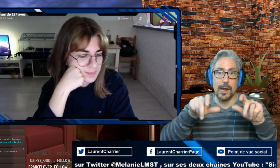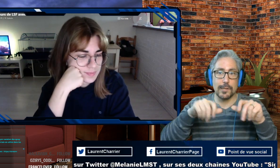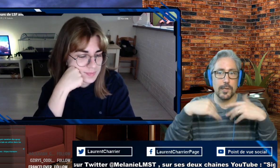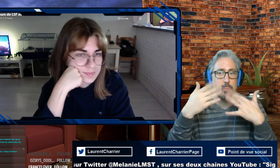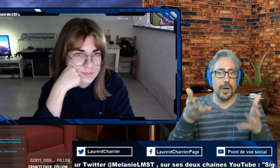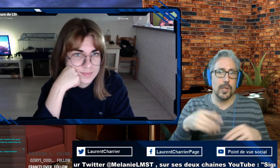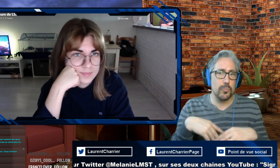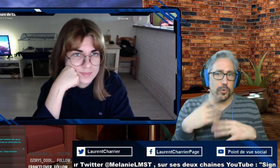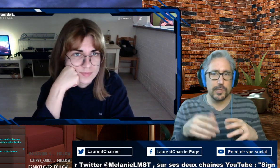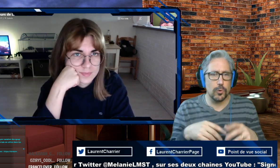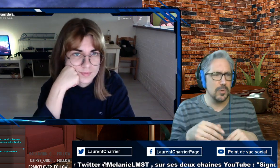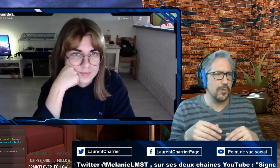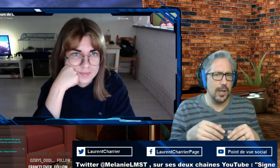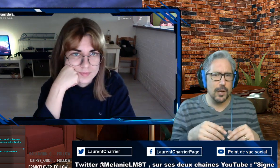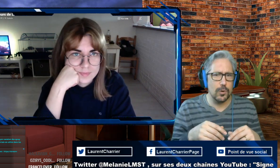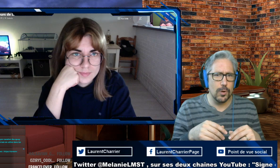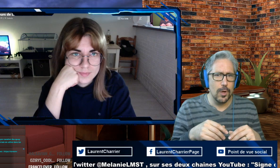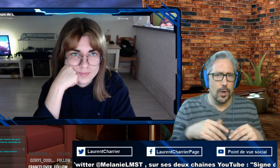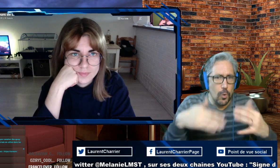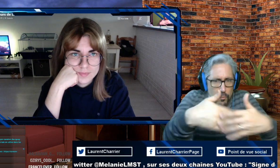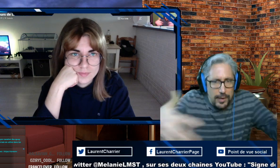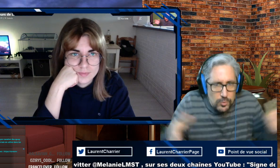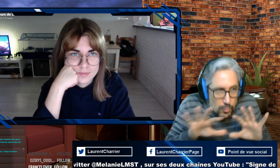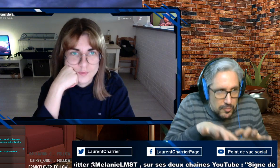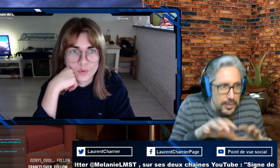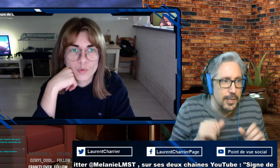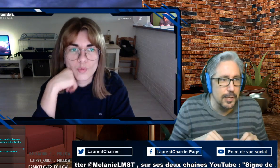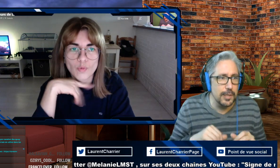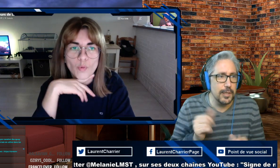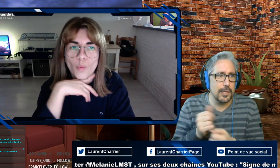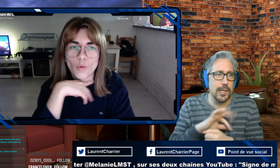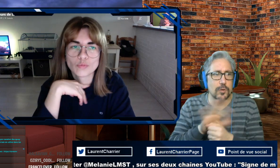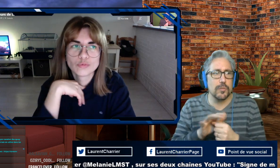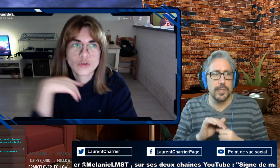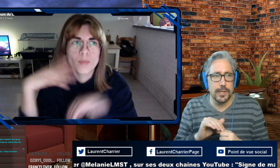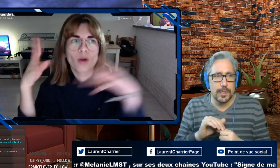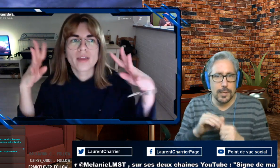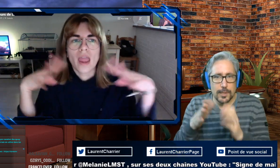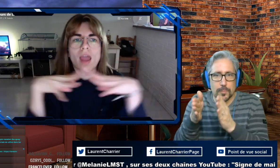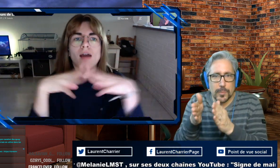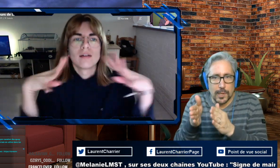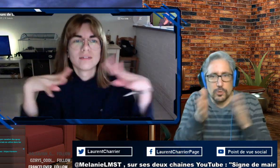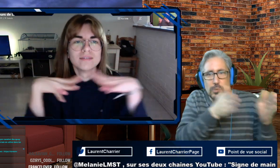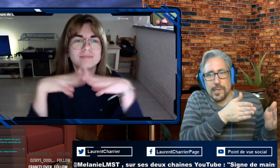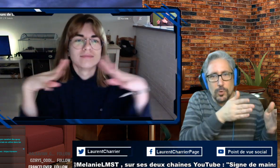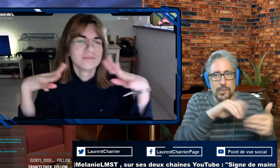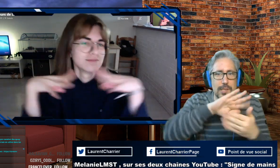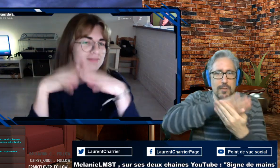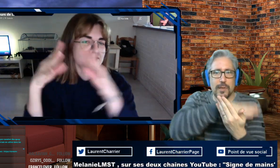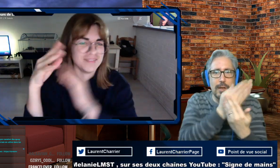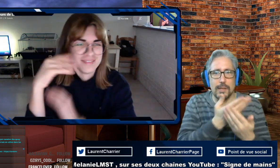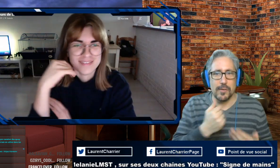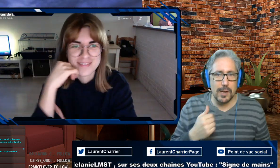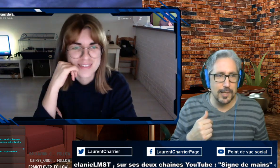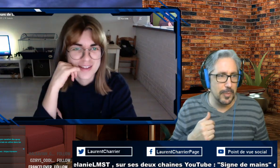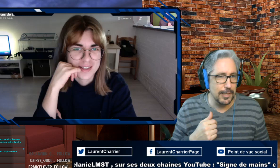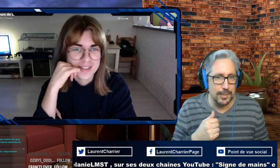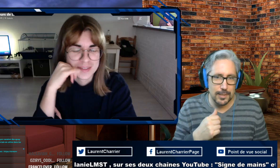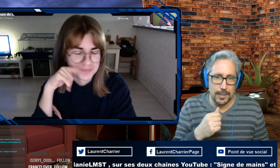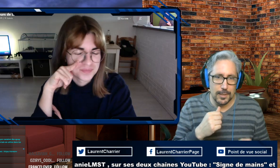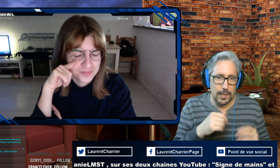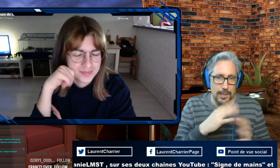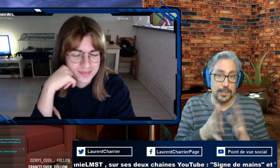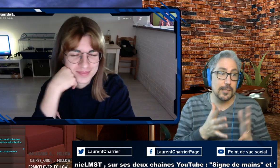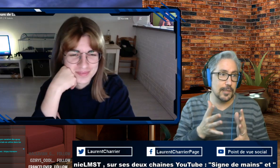Quand il à la télé, il parlait pour dire oui, voilà, on va être confiné, il y a le Covid. Juste à côté, il y avait